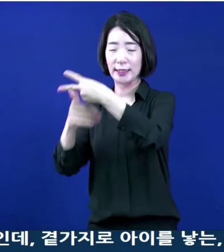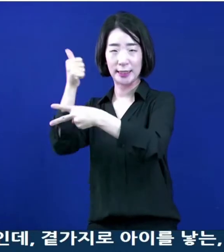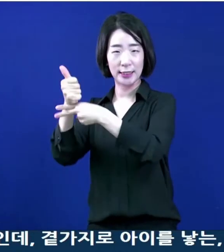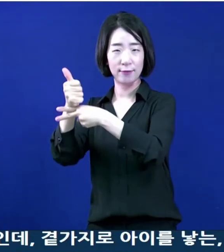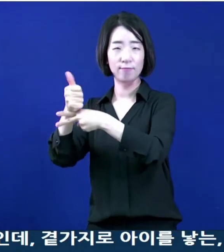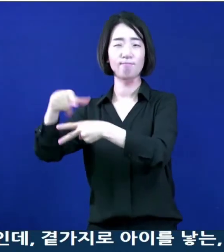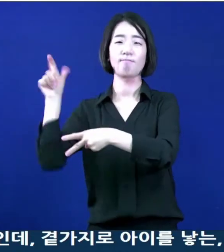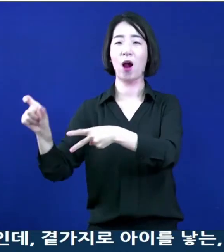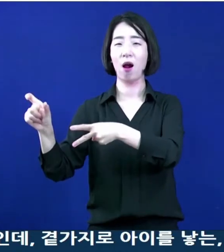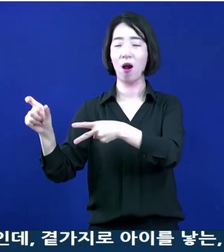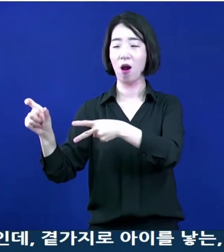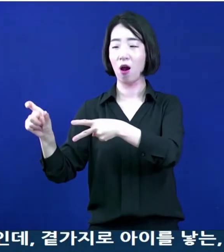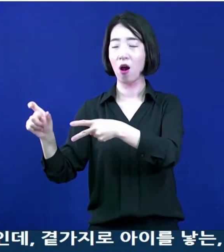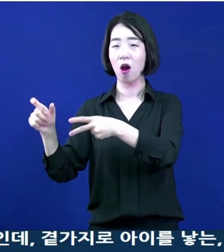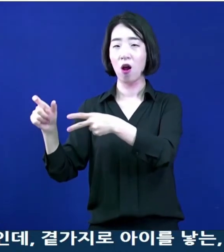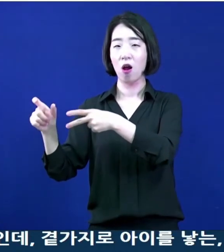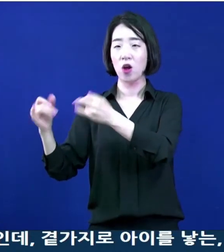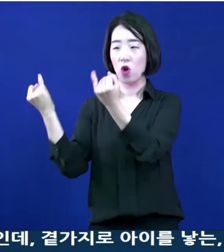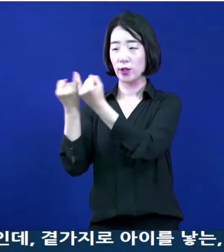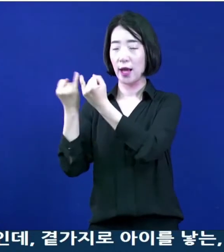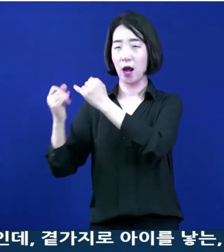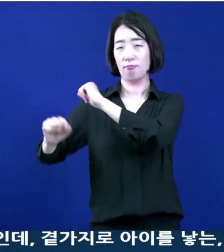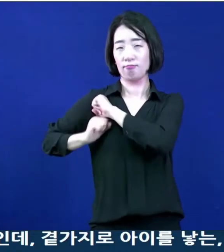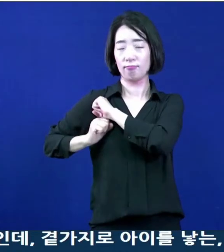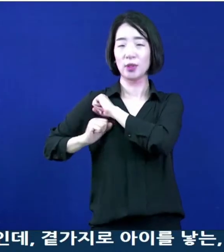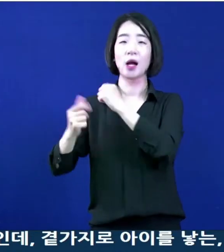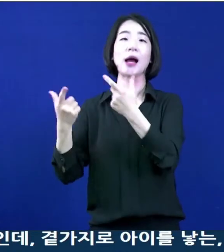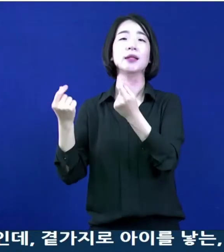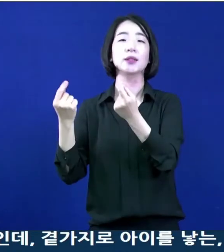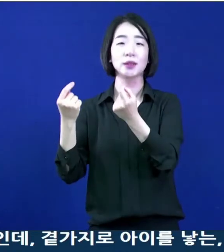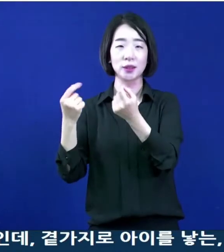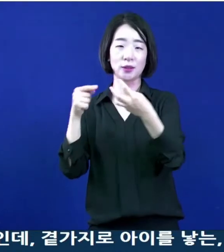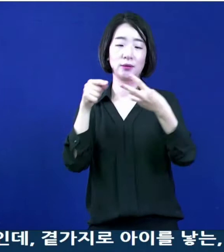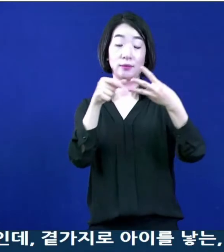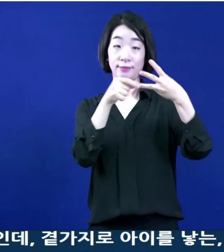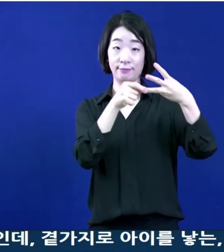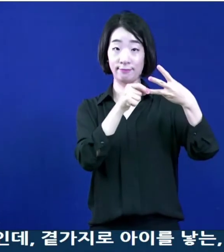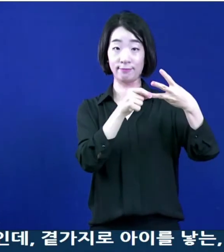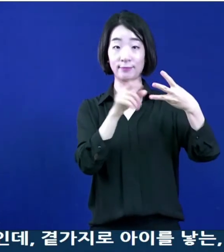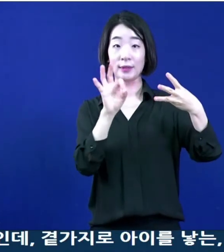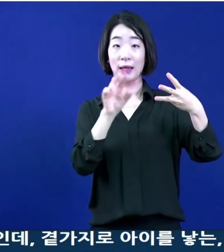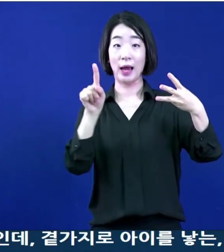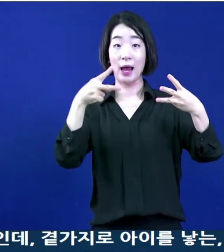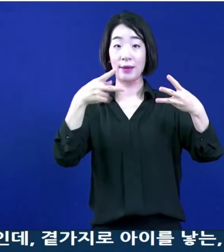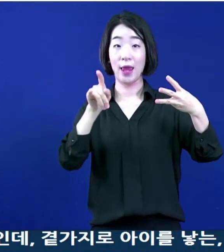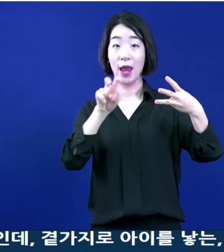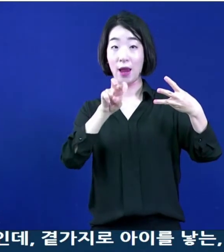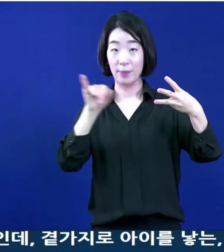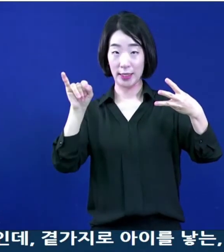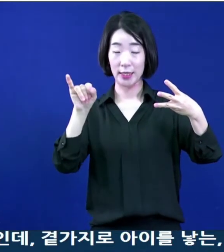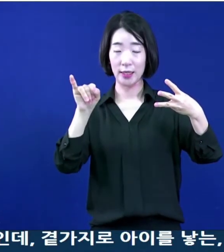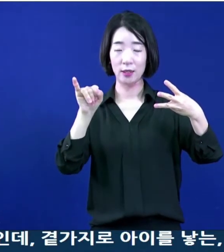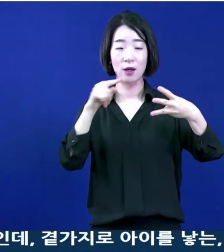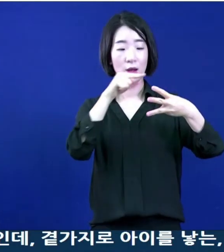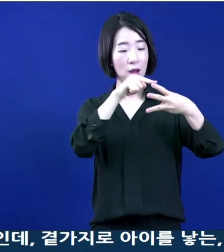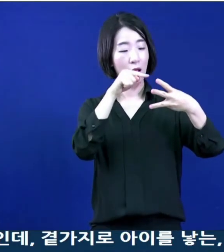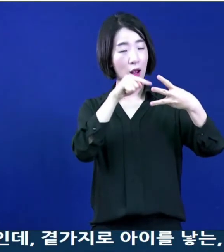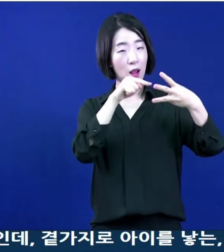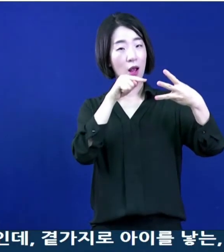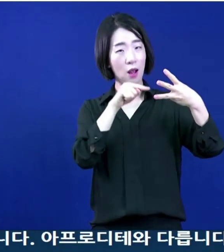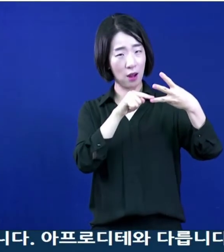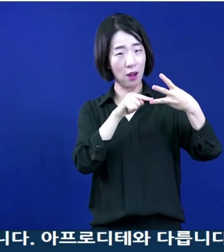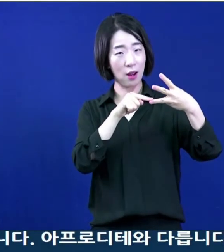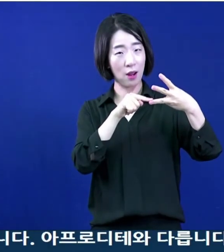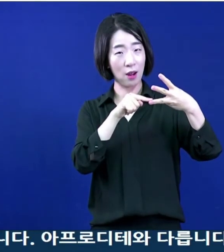여신, 여전사적 이미지를 갖고 있는 여신이 아데미입니다. 에베소는 어느 신이 점령하고